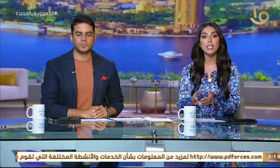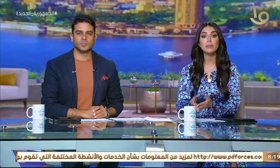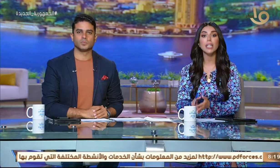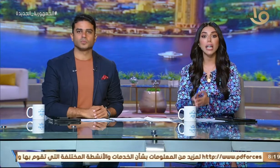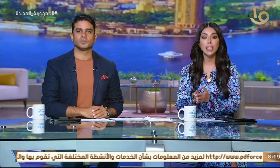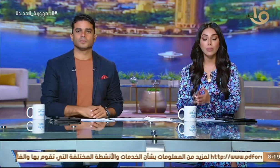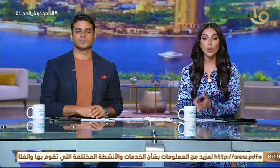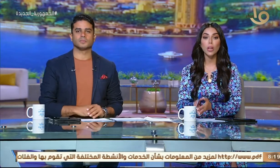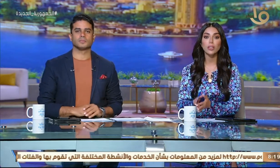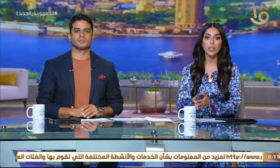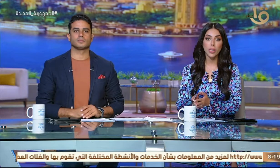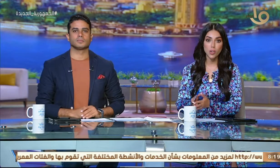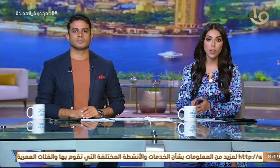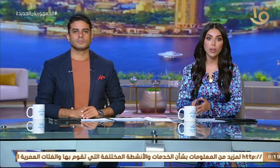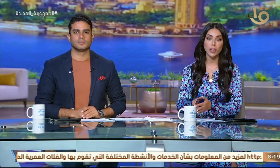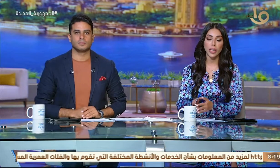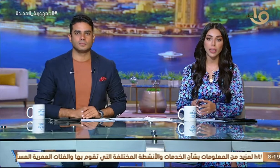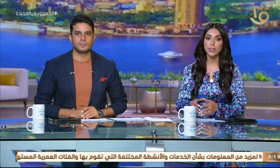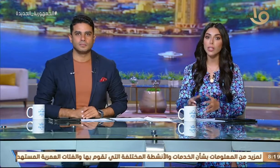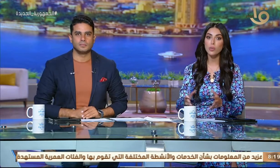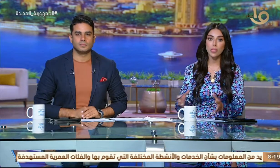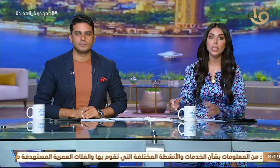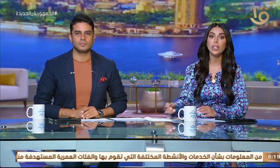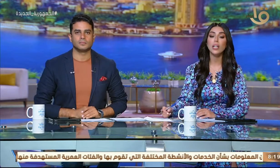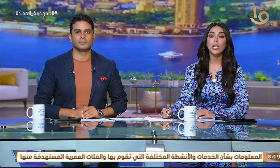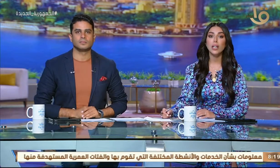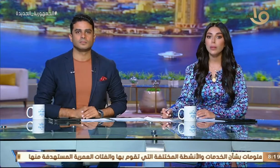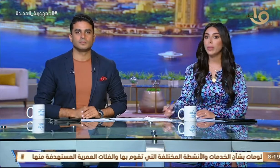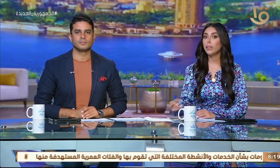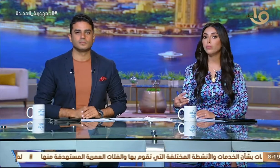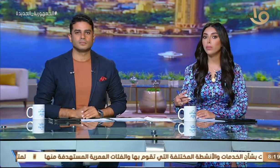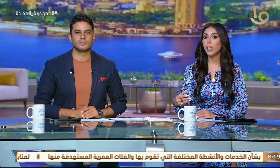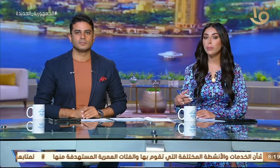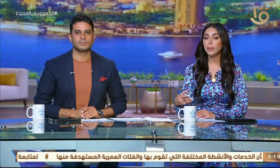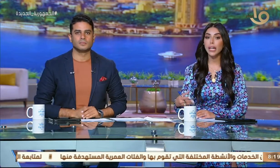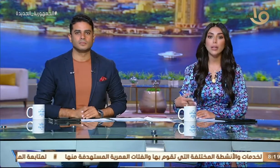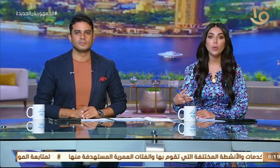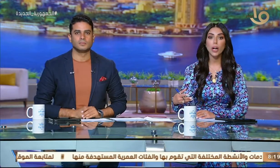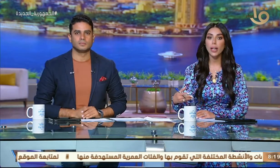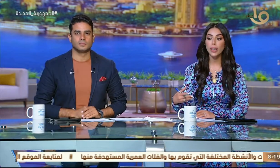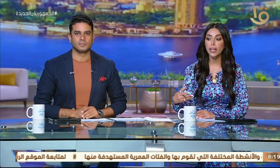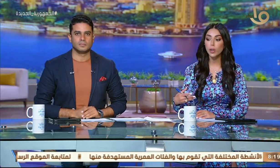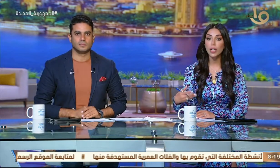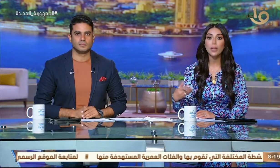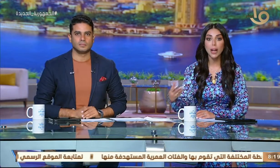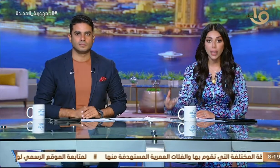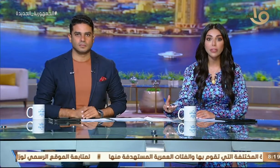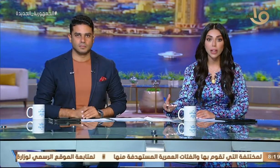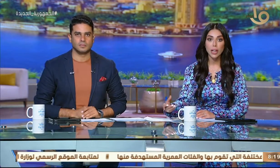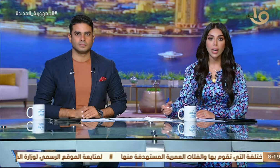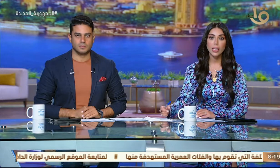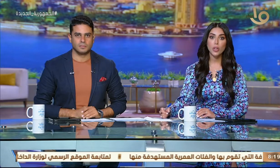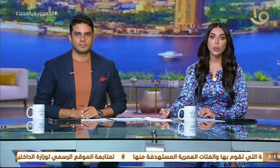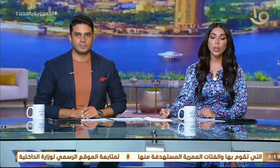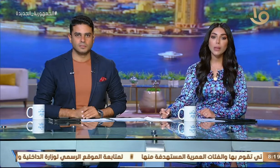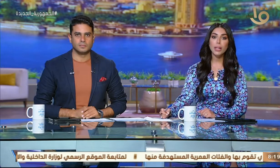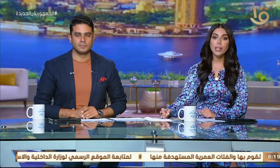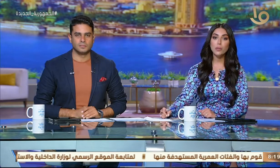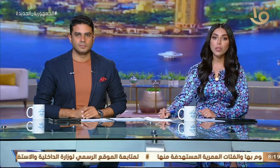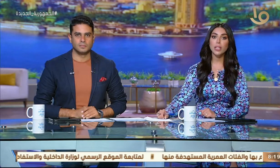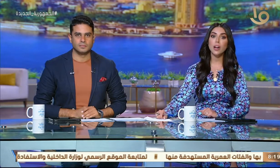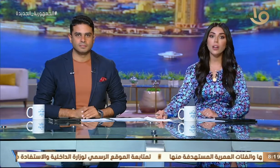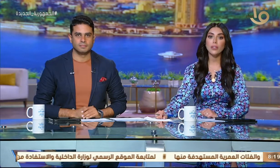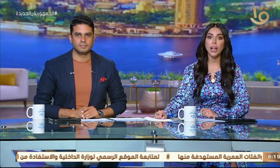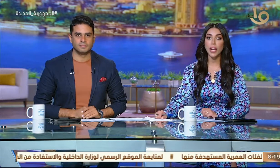في ناس كتيرة بتتعلم لغة الإشارة. يعني في ناس وسطينا يمكن بيتعلموها كلغة للمعرفة ليهم. وإحنا